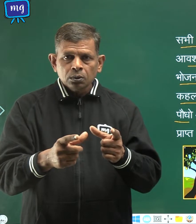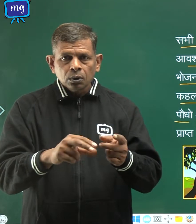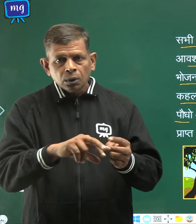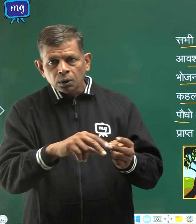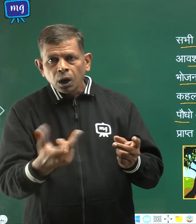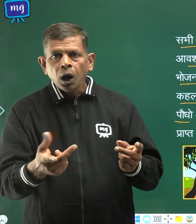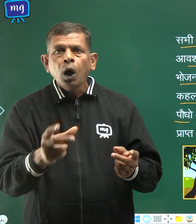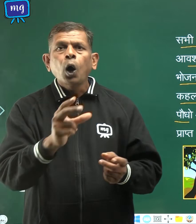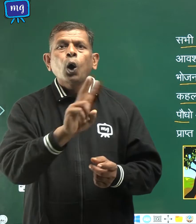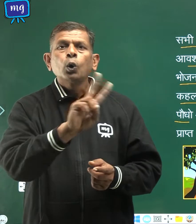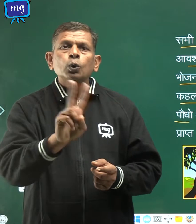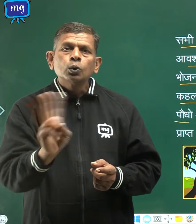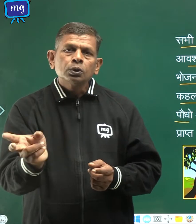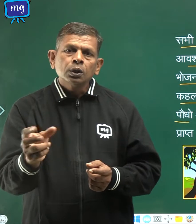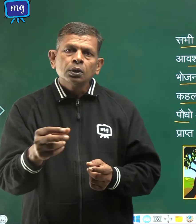या दोनों से ही